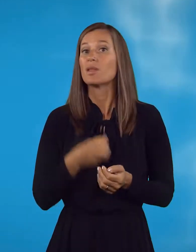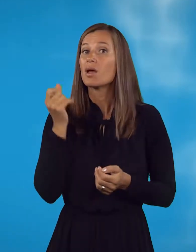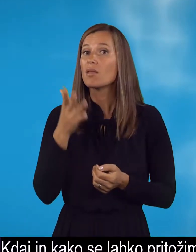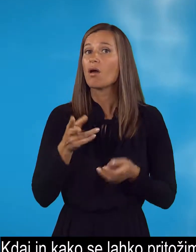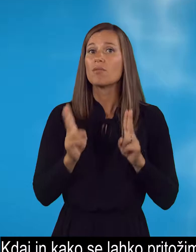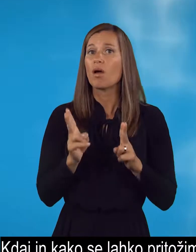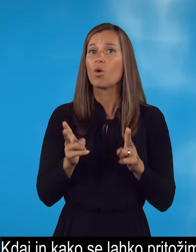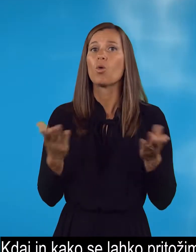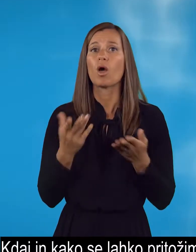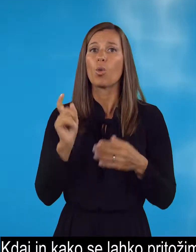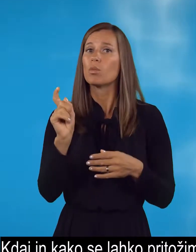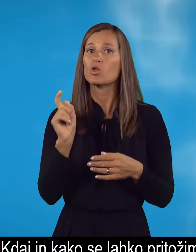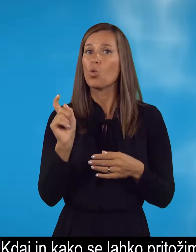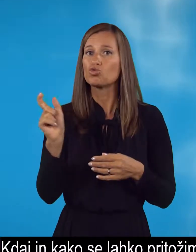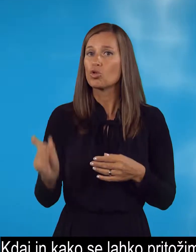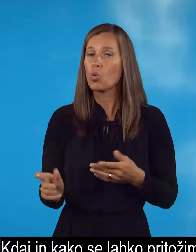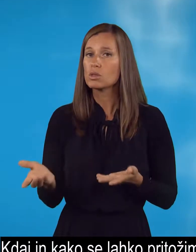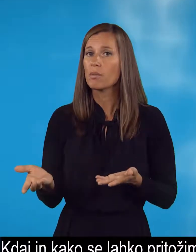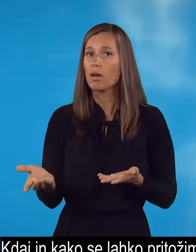Kdaj in kako se lahko pritožim?